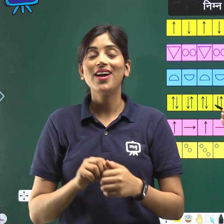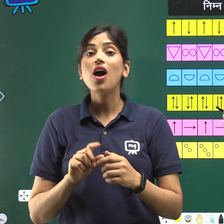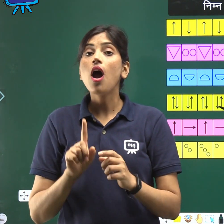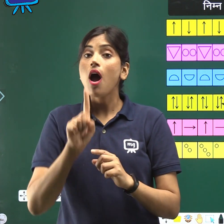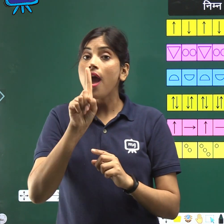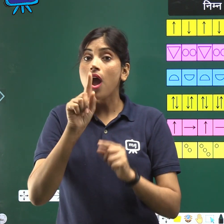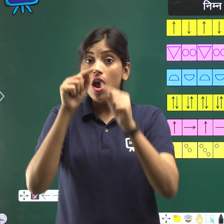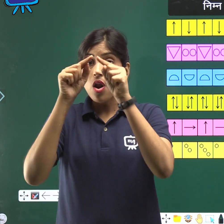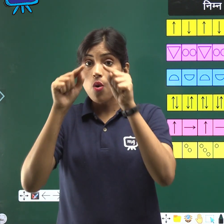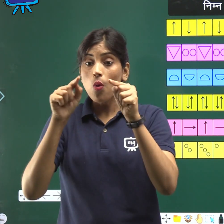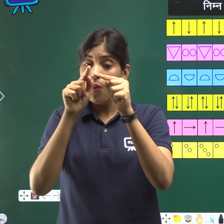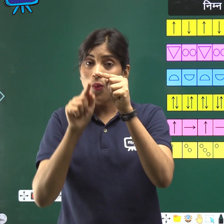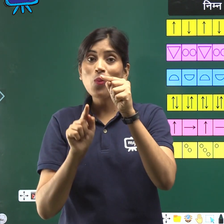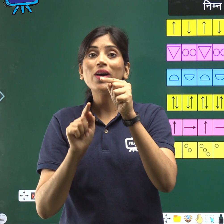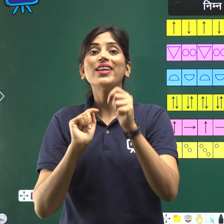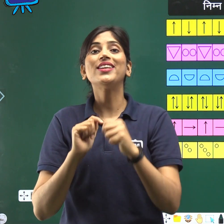ऊपर की तरफ।